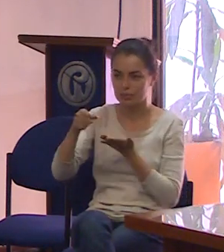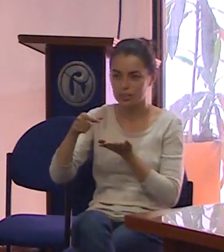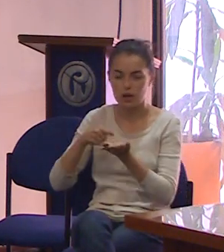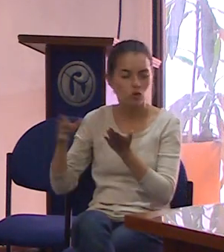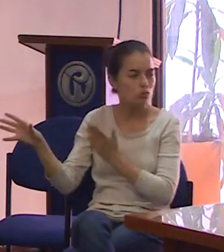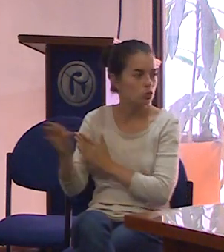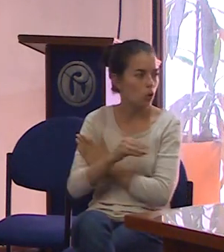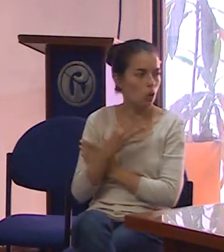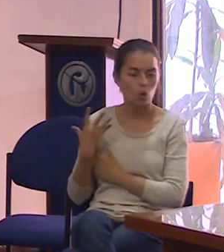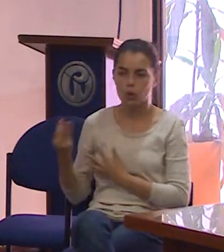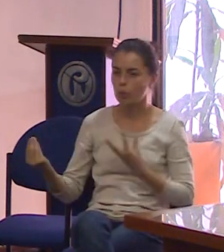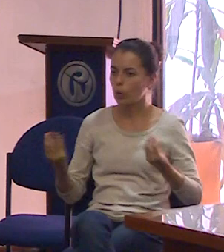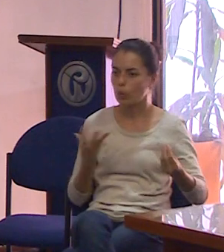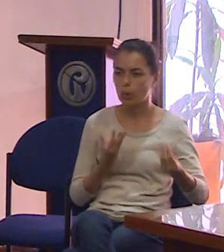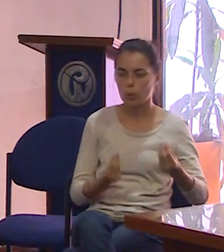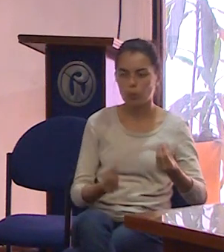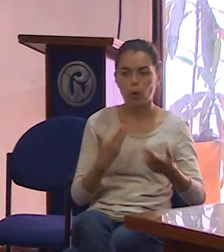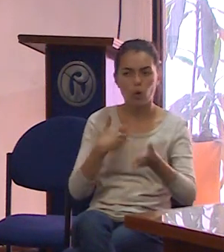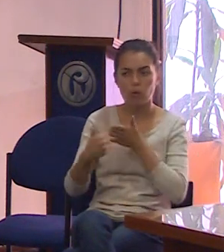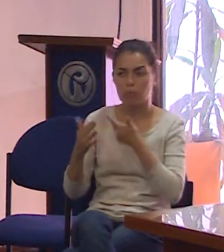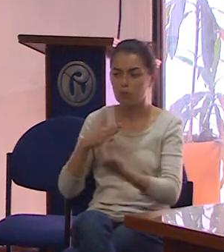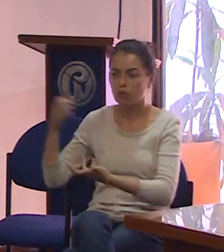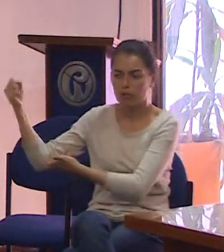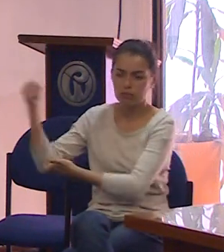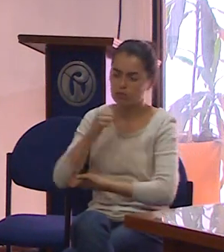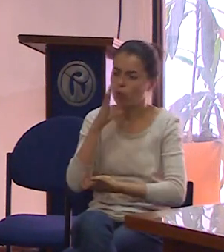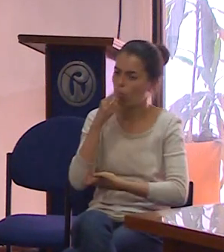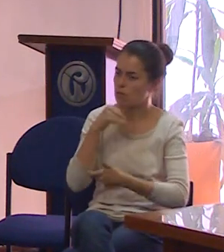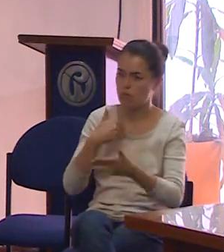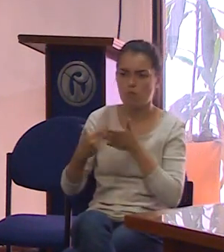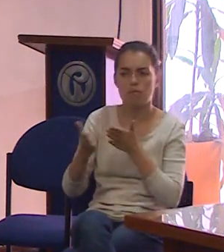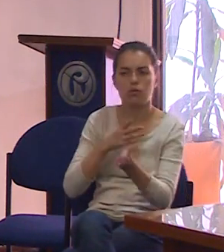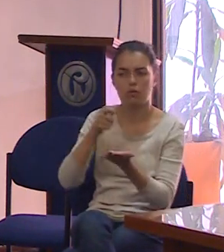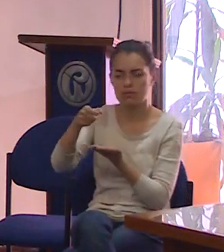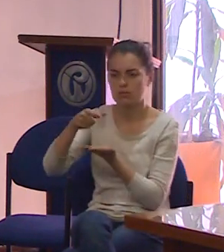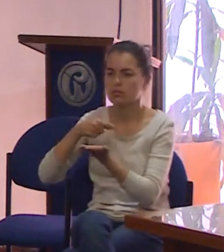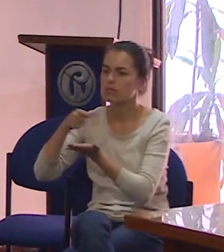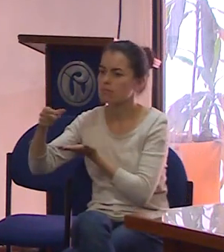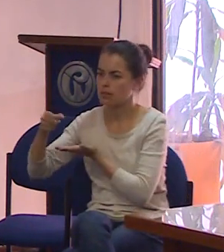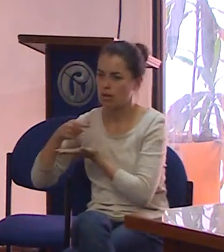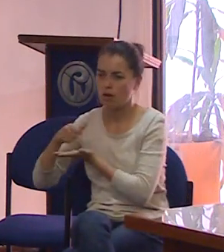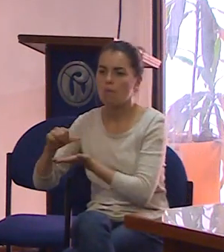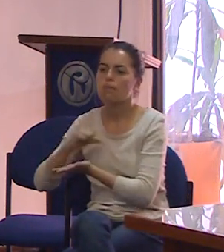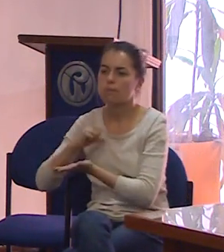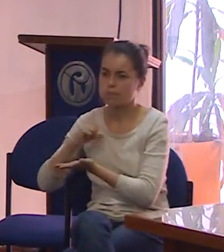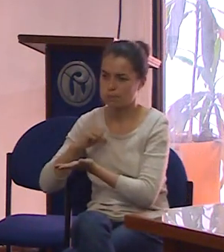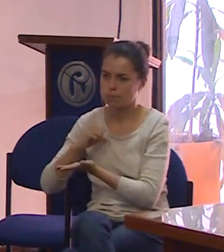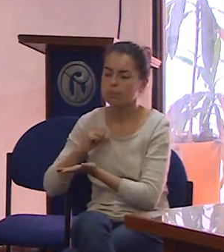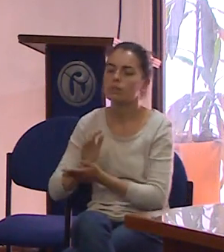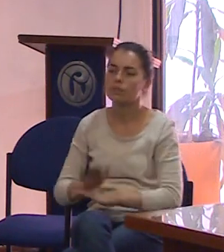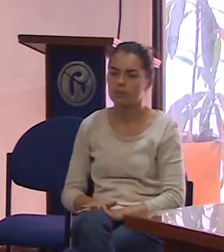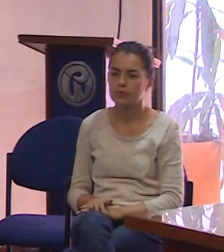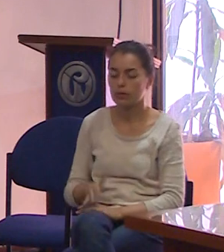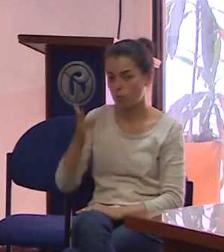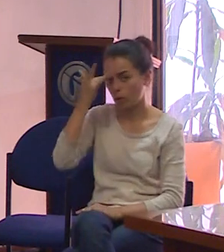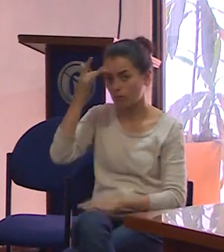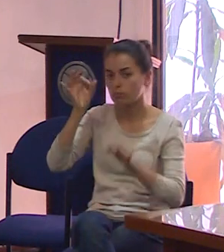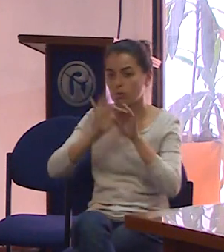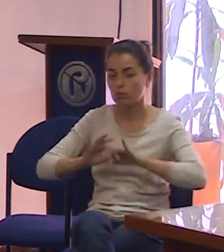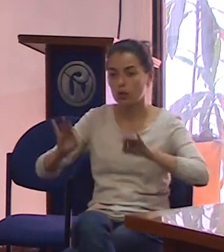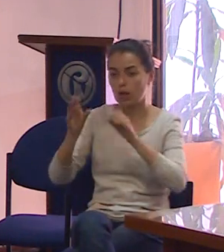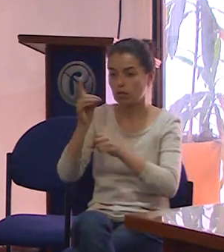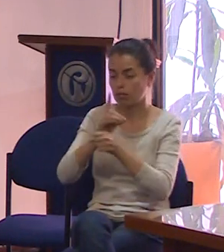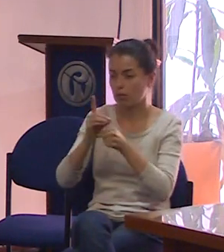significa que no tenga semilleros. Nuestro proyecto curricular se identifica precisamente por eso, por la formación en investigación,